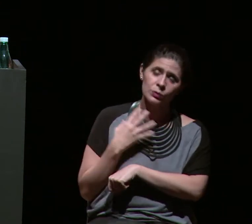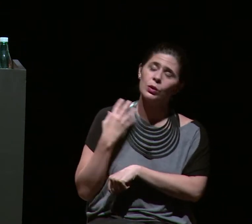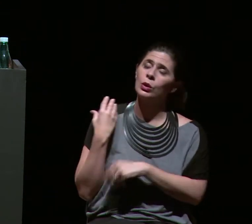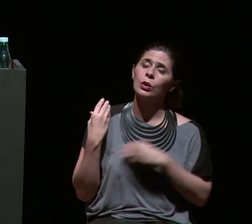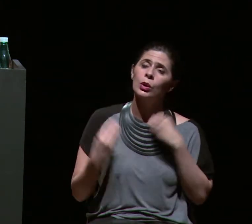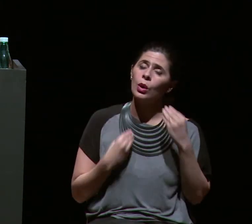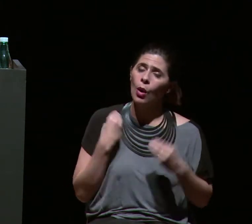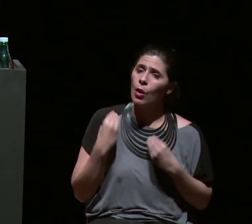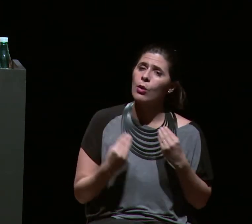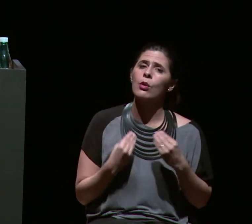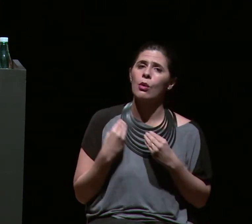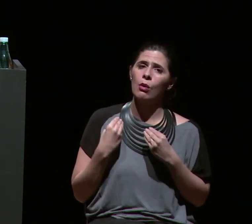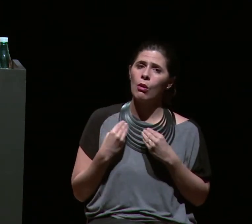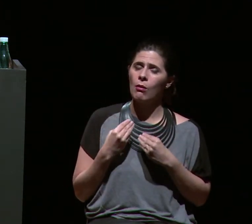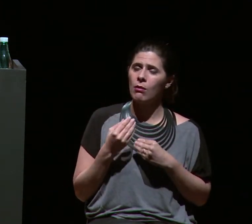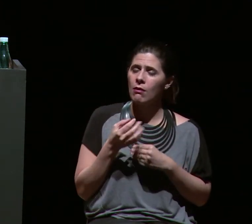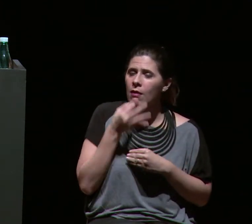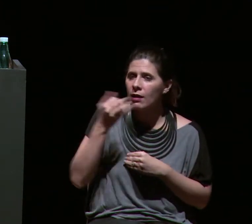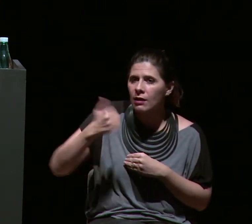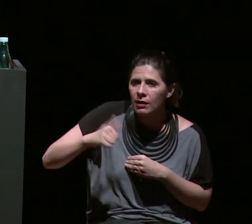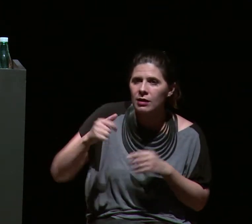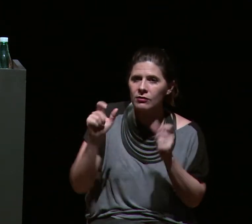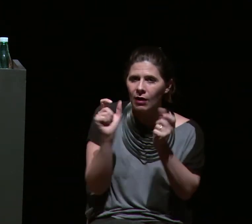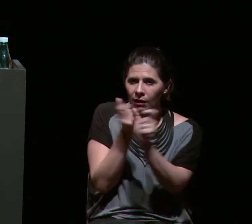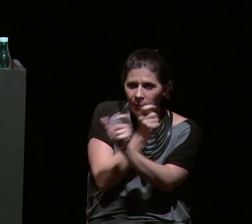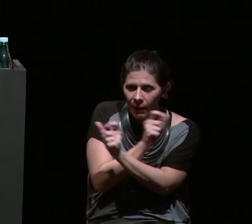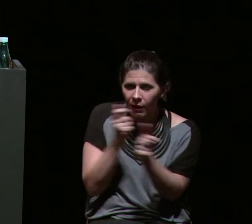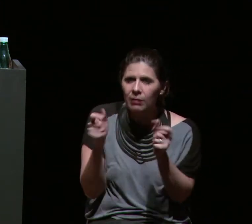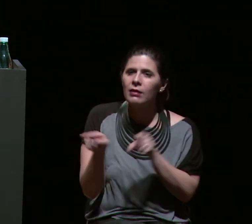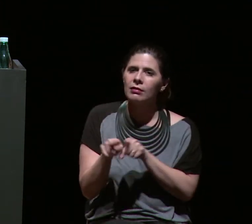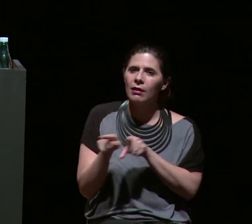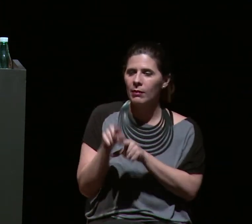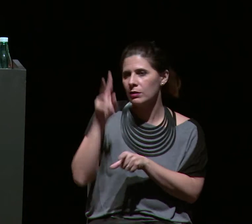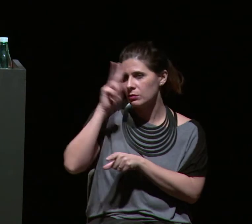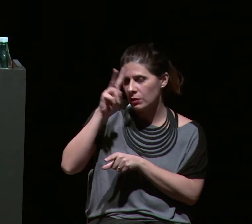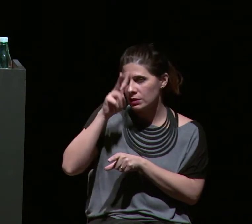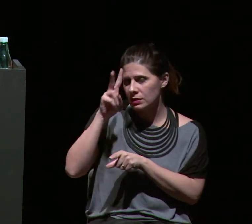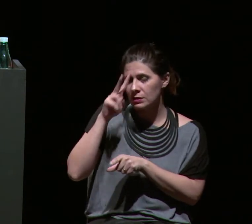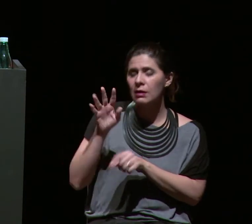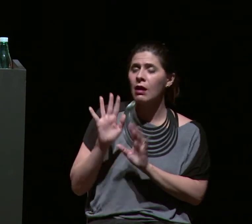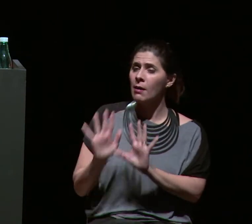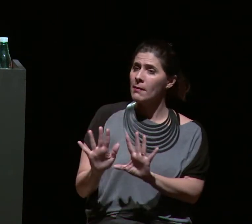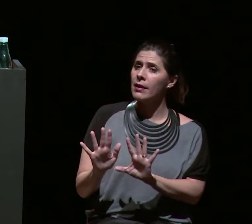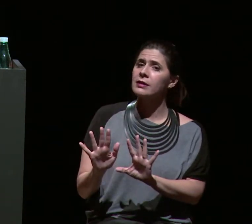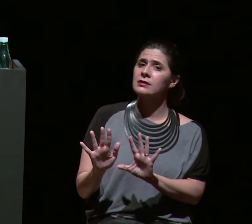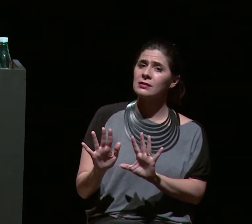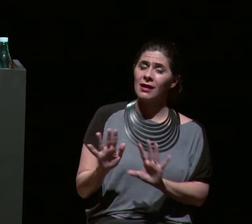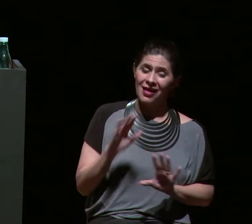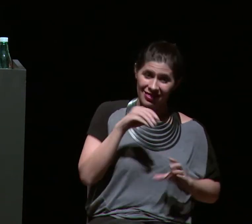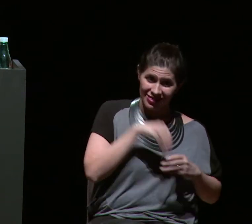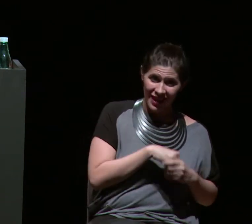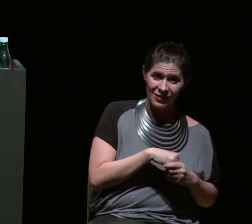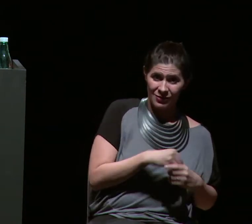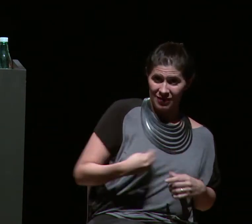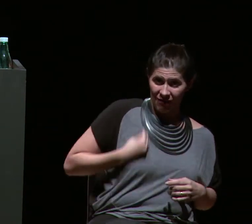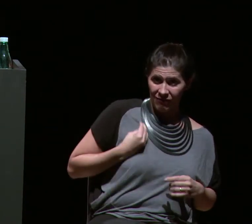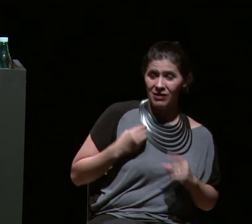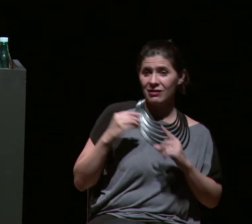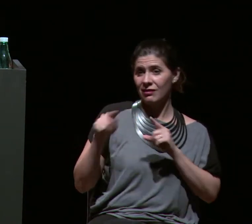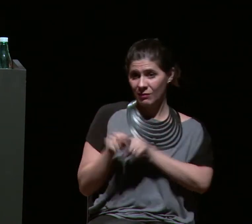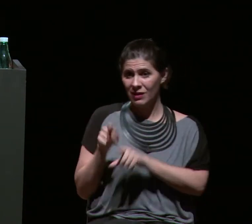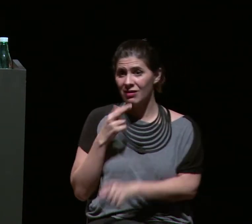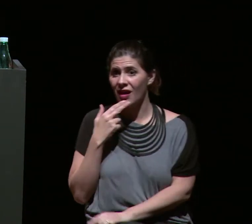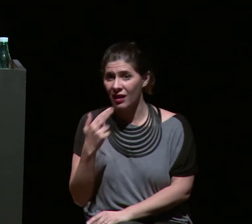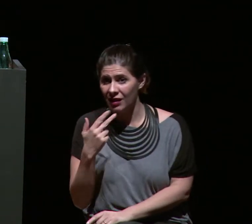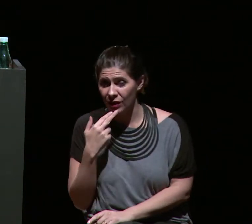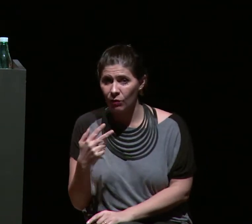excesso descritivo, historicista e formalista. Desde então, não só na língua, mas na vida, a influência filosófica de Henrique Muratio em minha vida